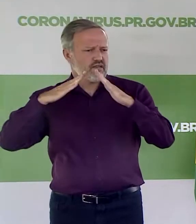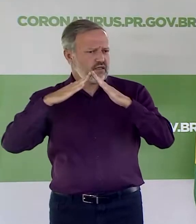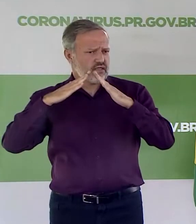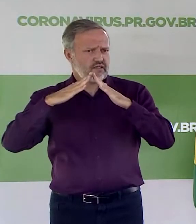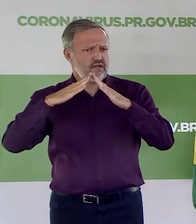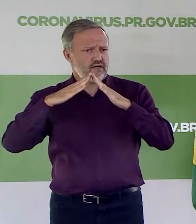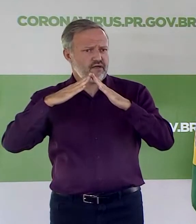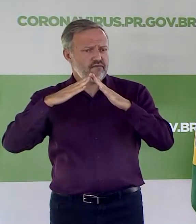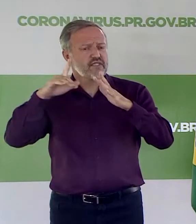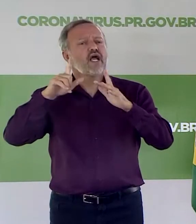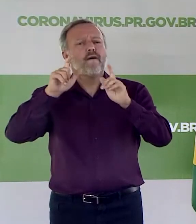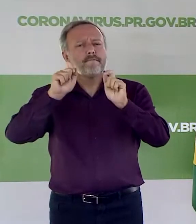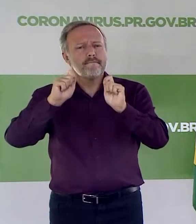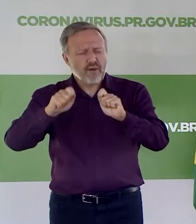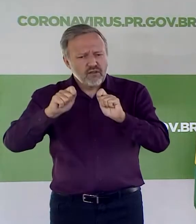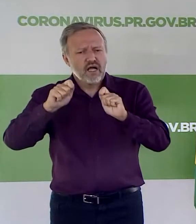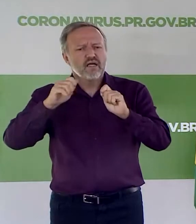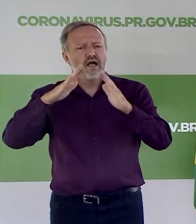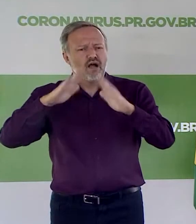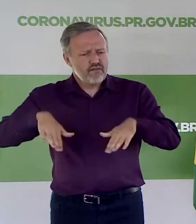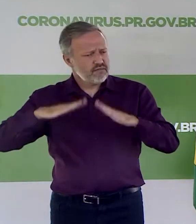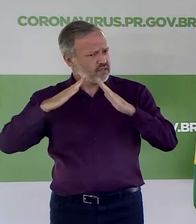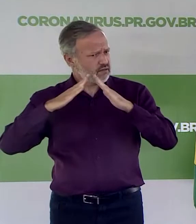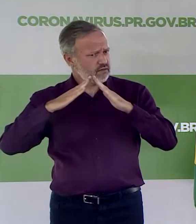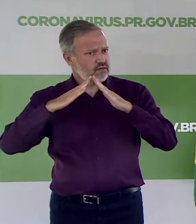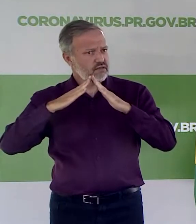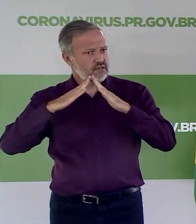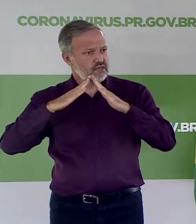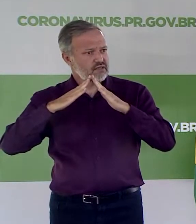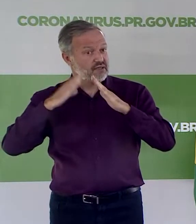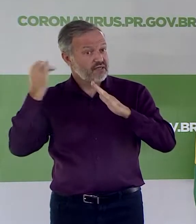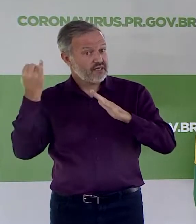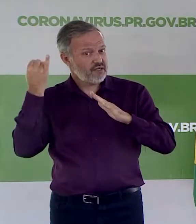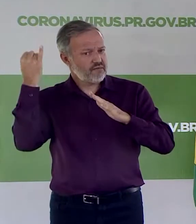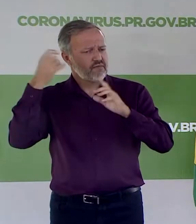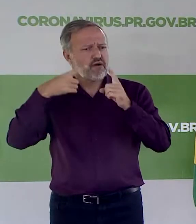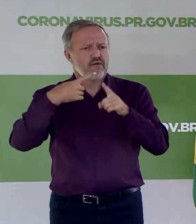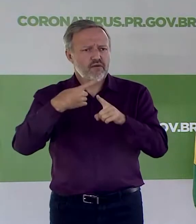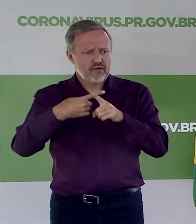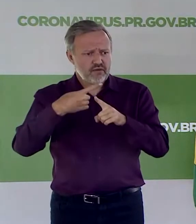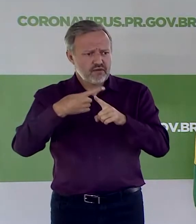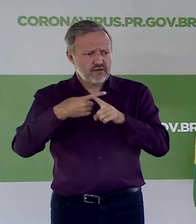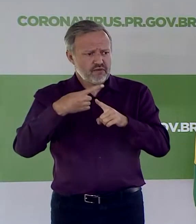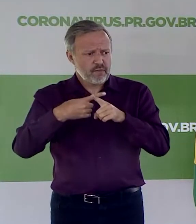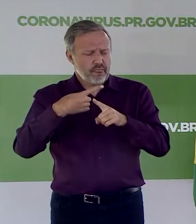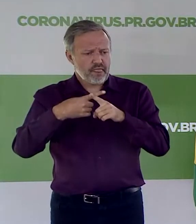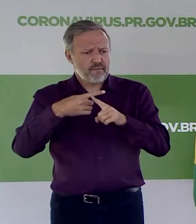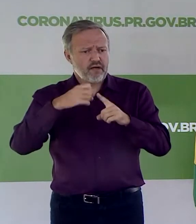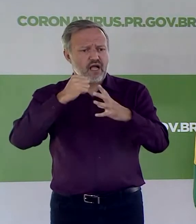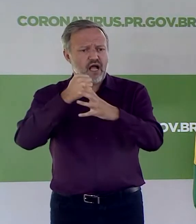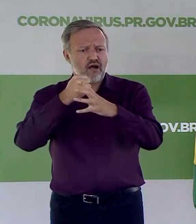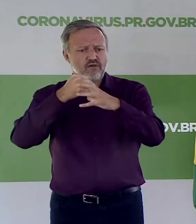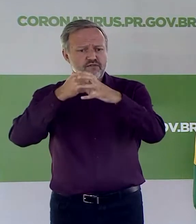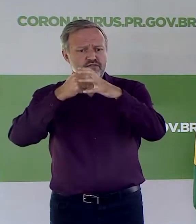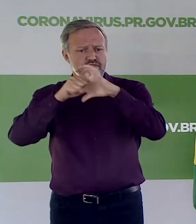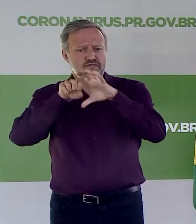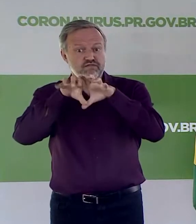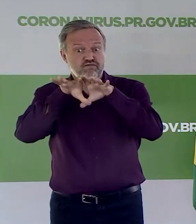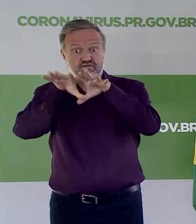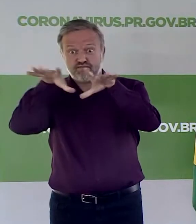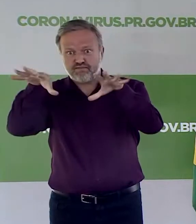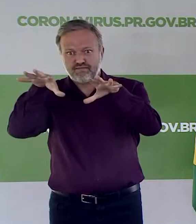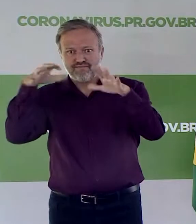e você que pode fica em casa é importante você ficar em casa porque o vírus ele se prolifera conforme o contato